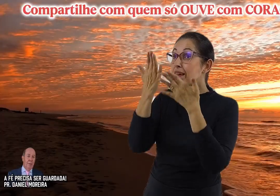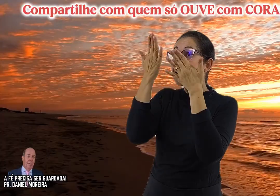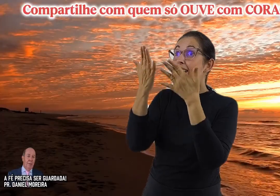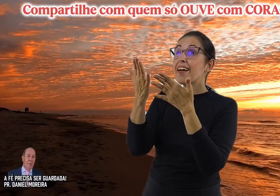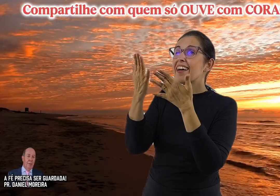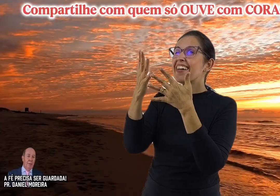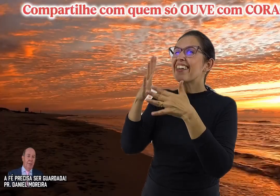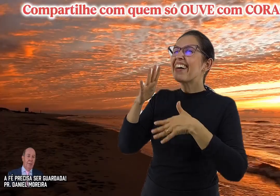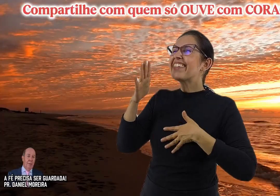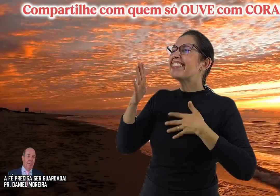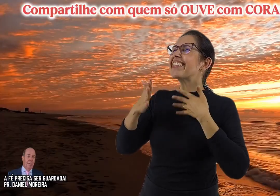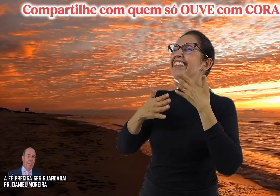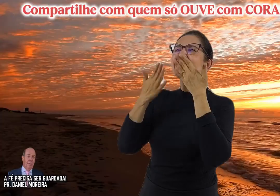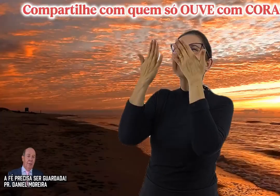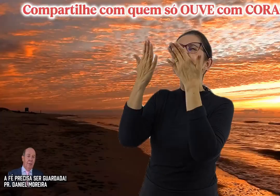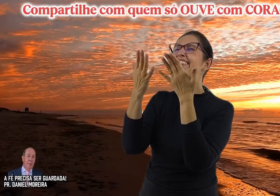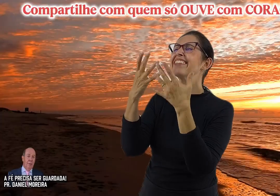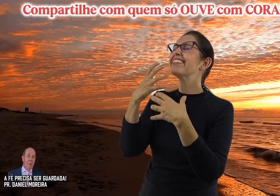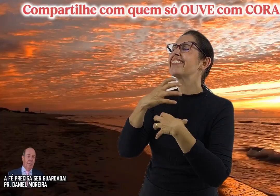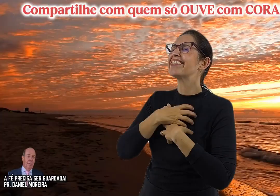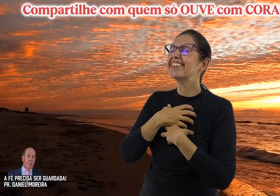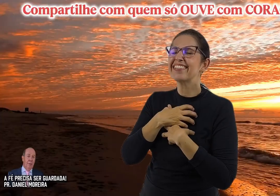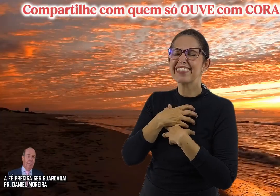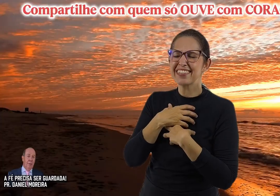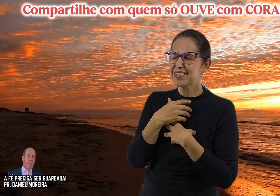alegria, o gozo que ela estava sentindo.